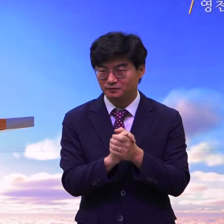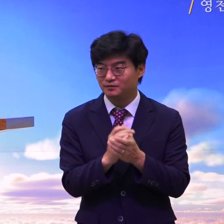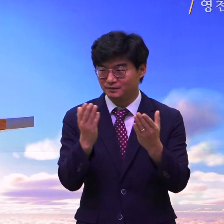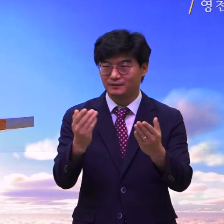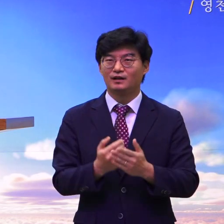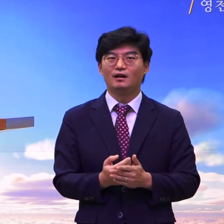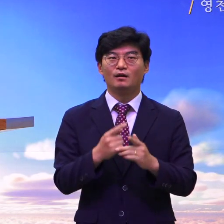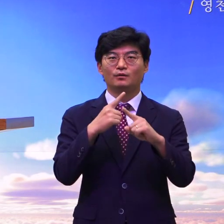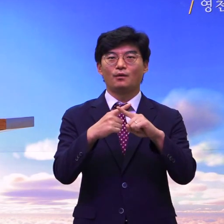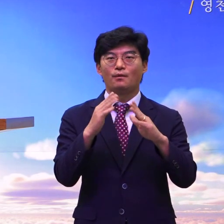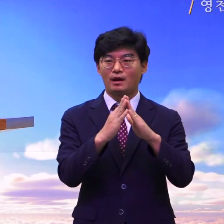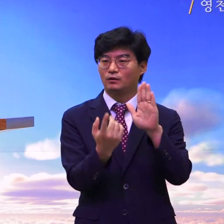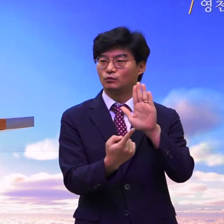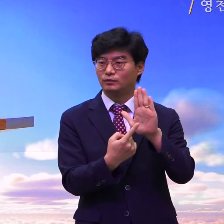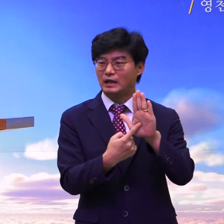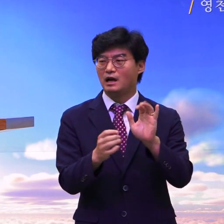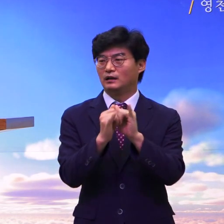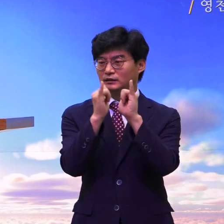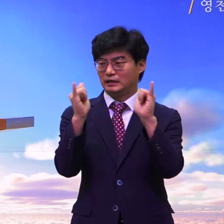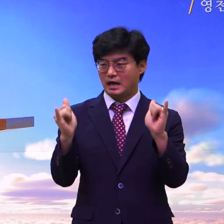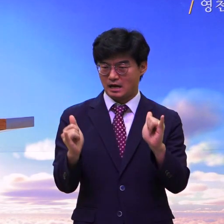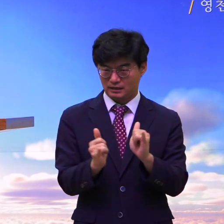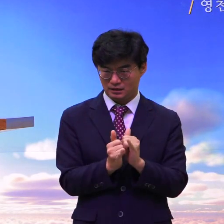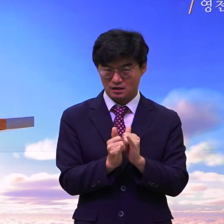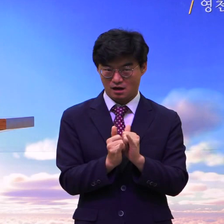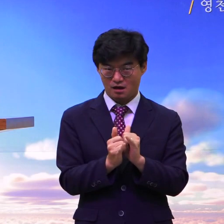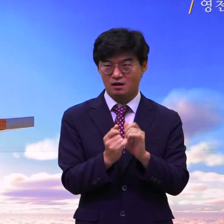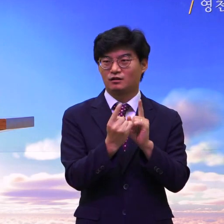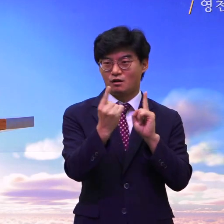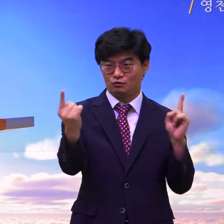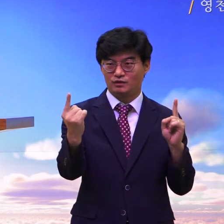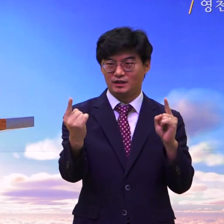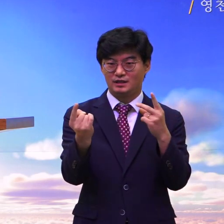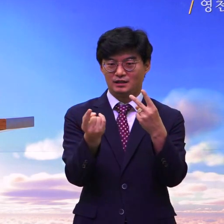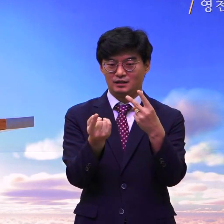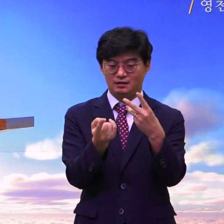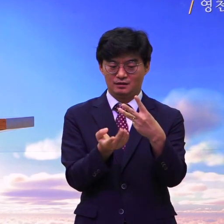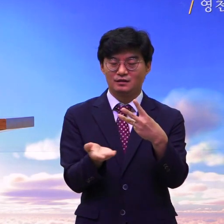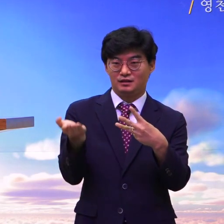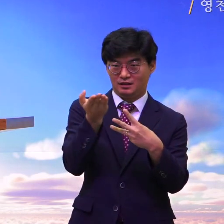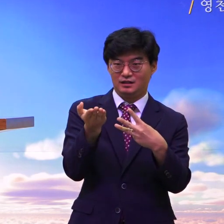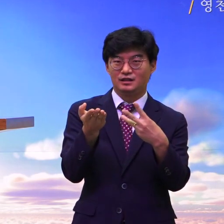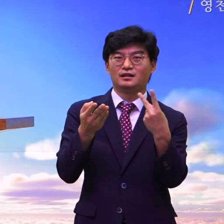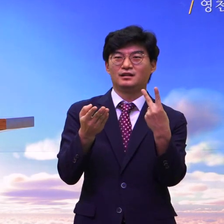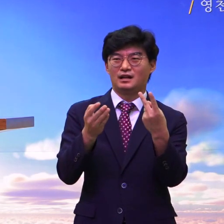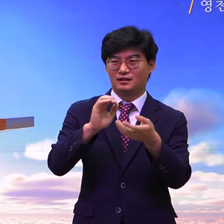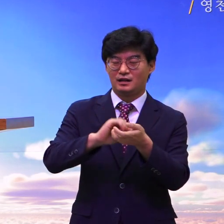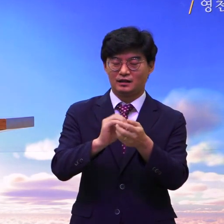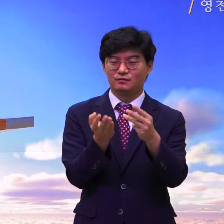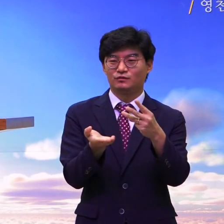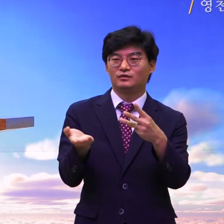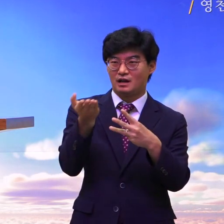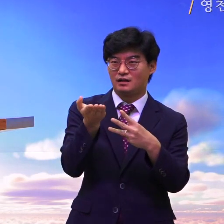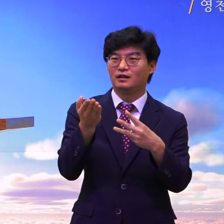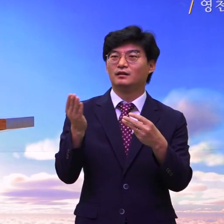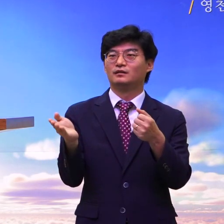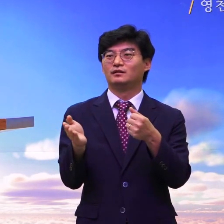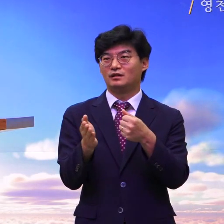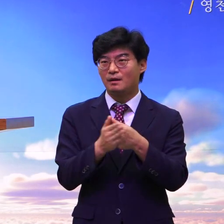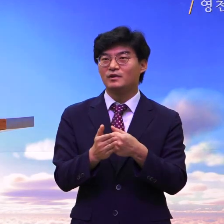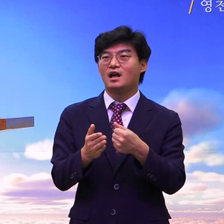사회적 거리두기 2단계가 2주간 연장됐습니다. 그래서 9월 20일 주일까지 영상 예배와 또